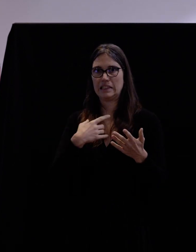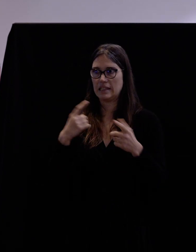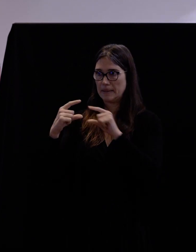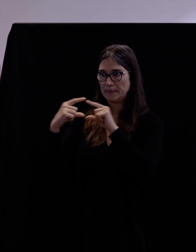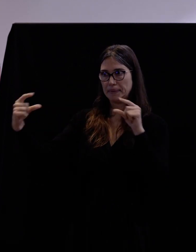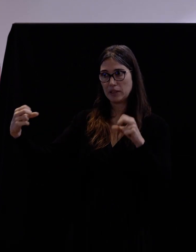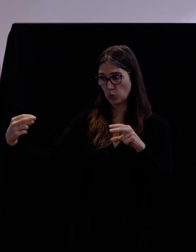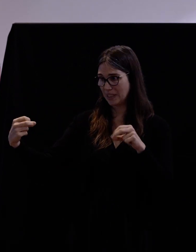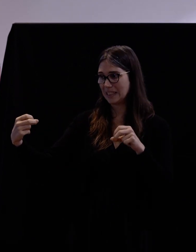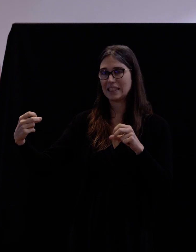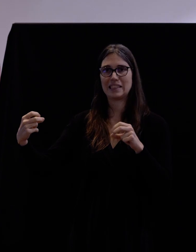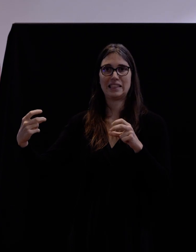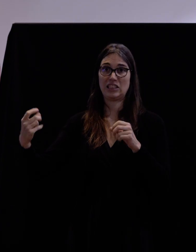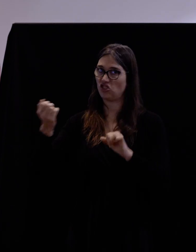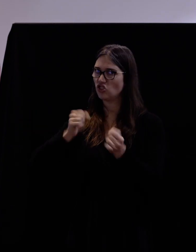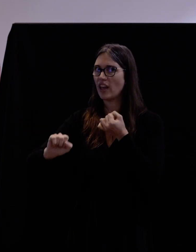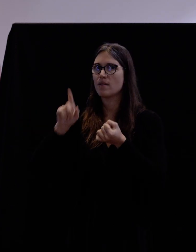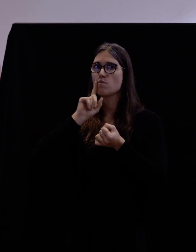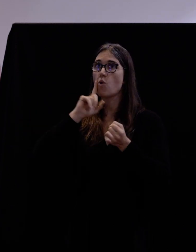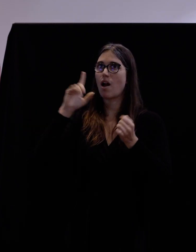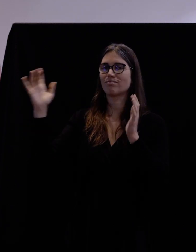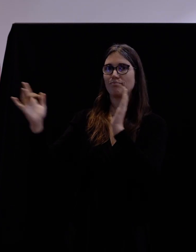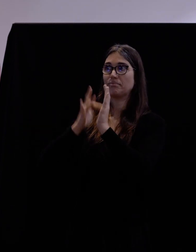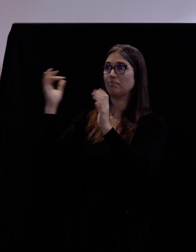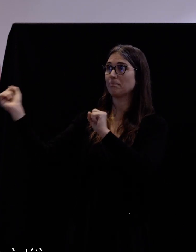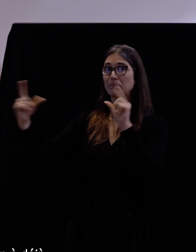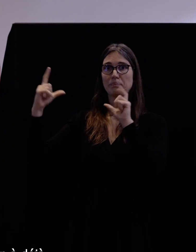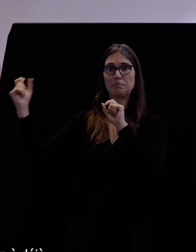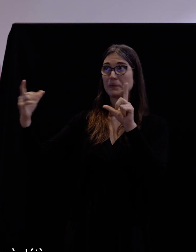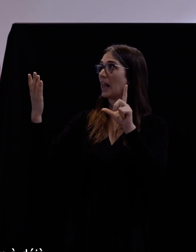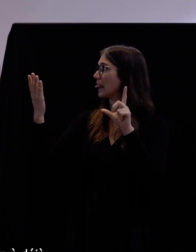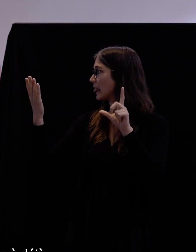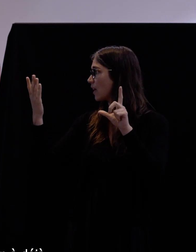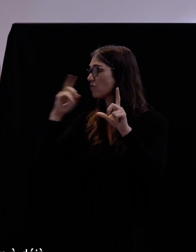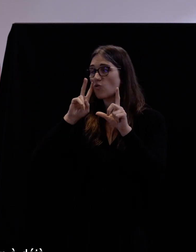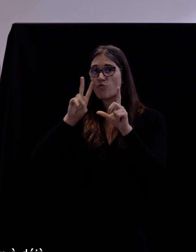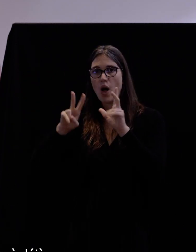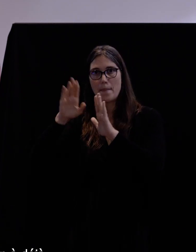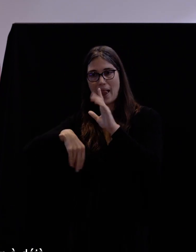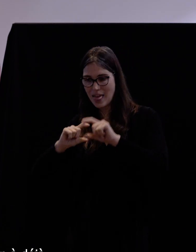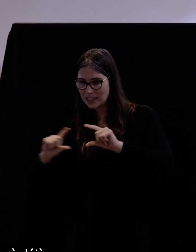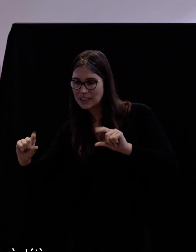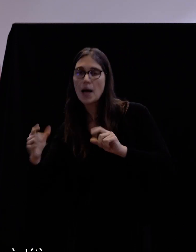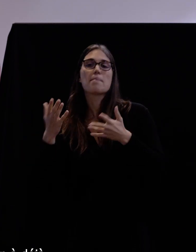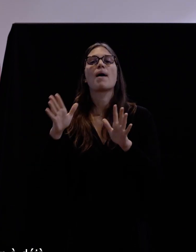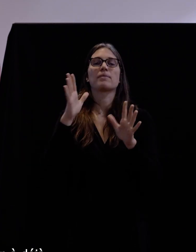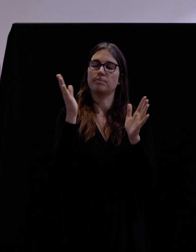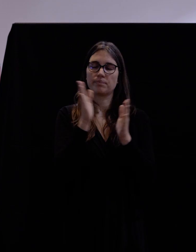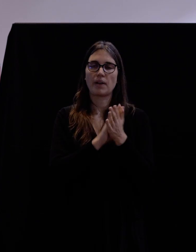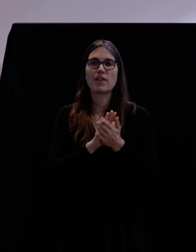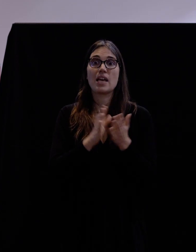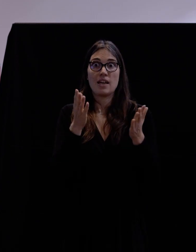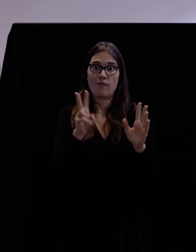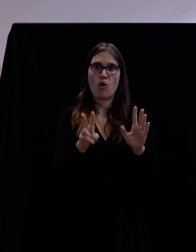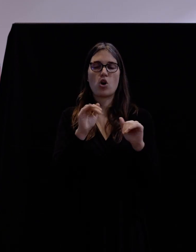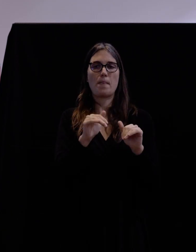faille, pour les gens qui entendent pas bien lire, faire attention à déjà s'occuper de la suite, en fait. C'est